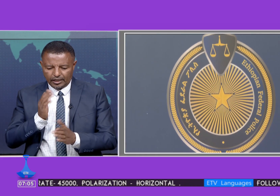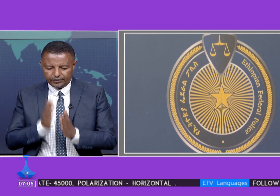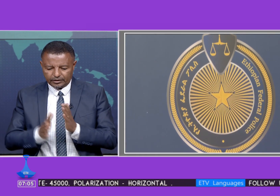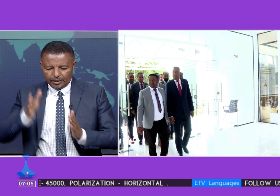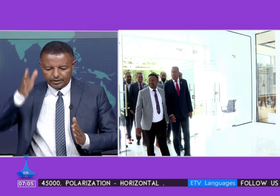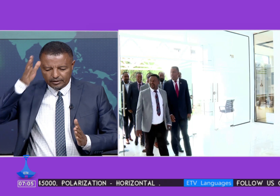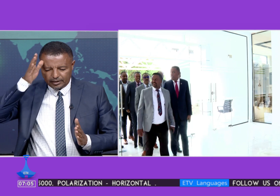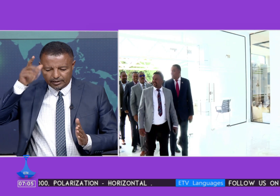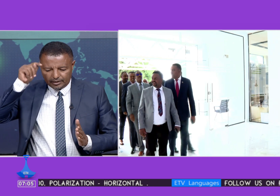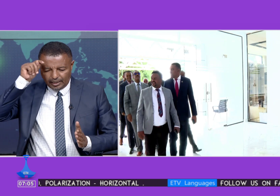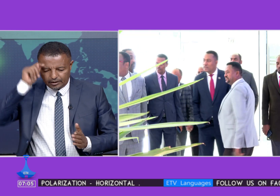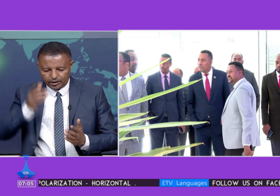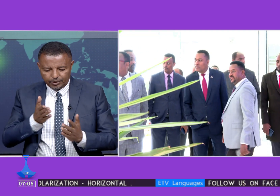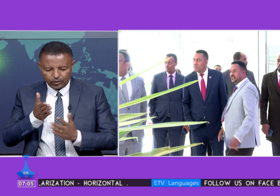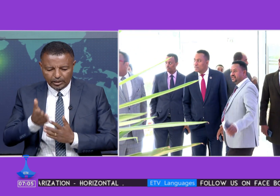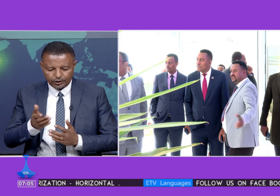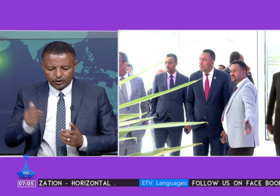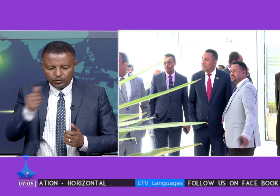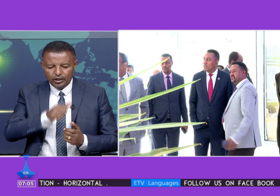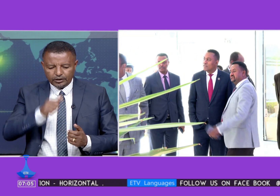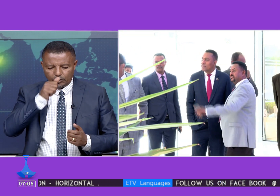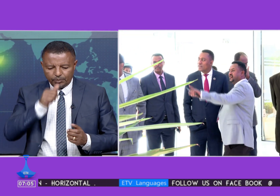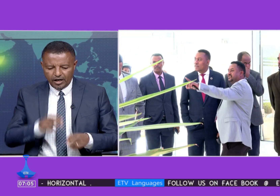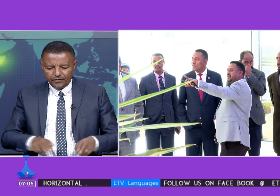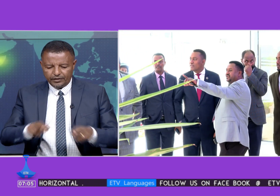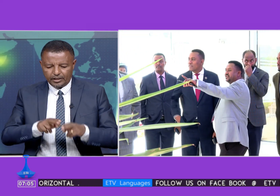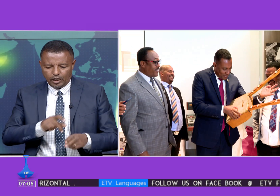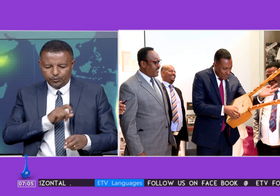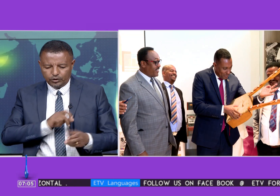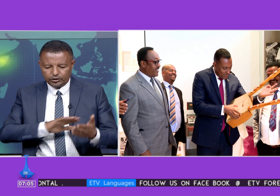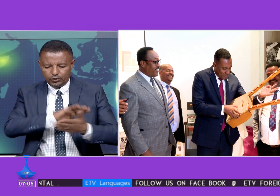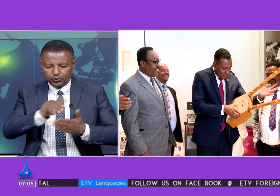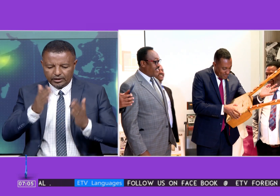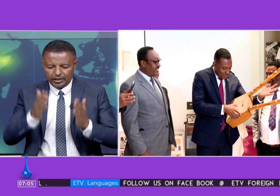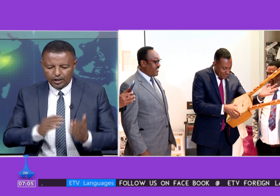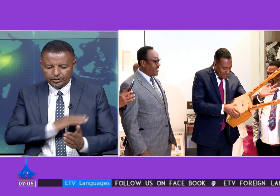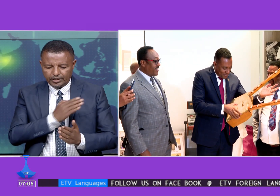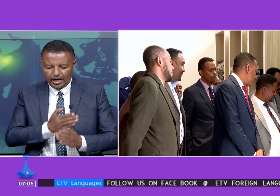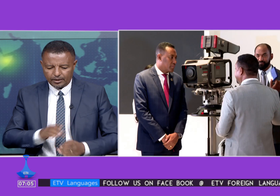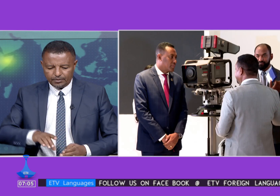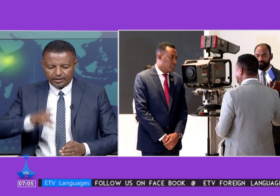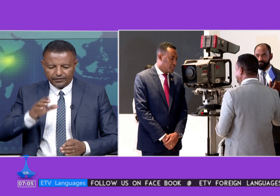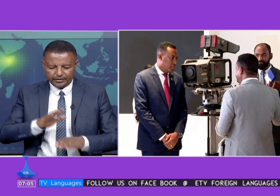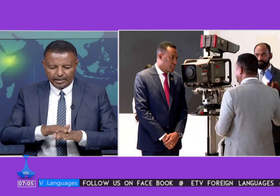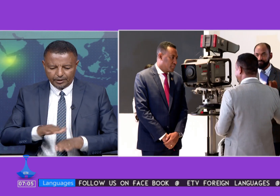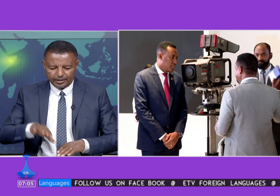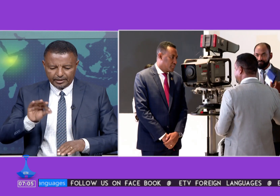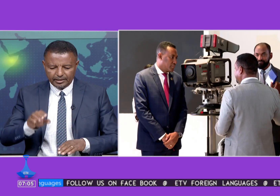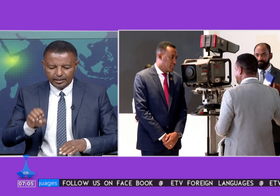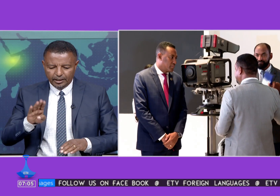ስራ አስፈጻሚ ጌትነት ታደሰ በበኩላቸው የኢትዮጵያ ፌዴራል ፖሊስ ሁለንተናዊ የአቅም ከፍታ ላይ መገኘት